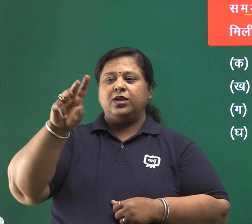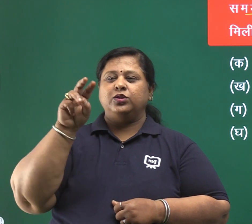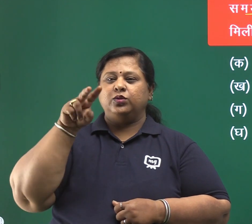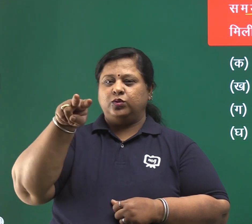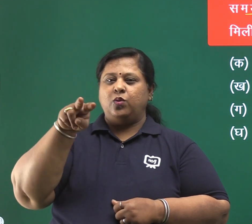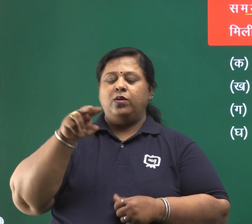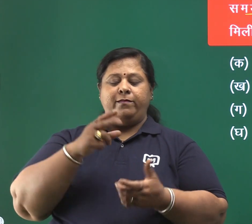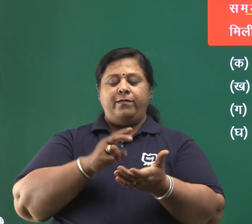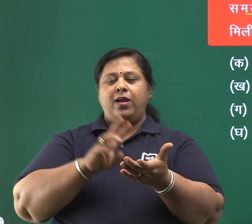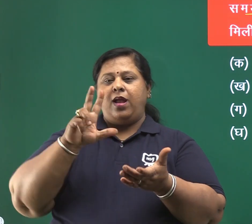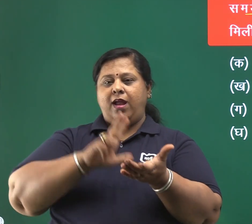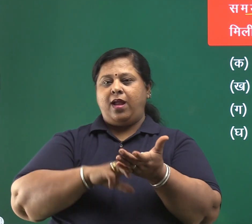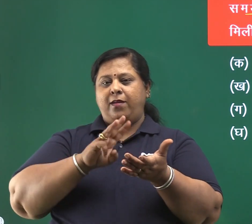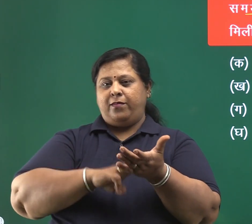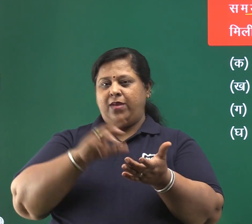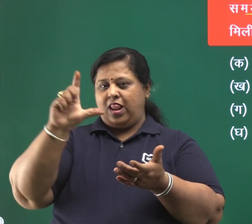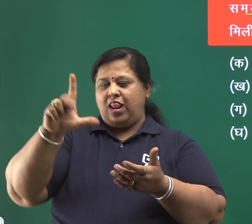मिलीलीटर।